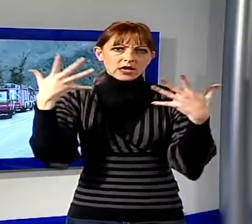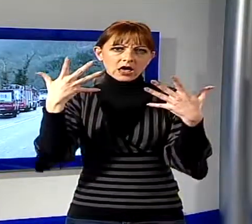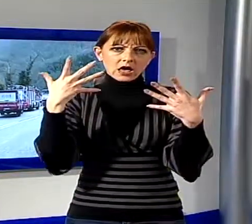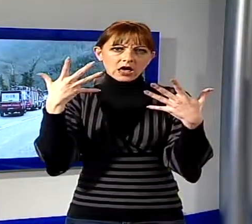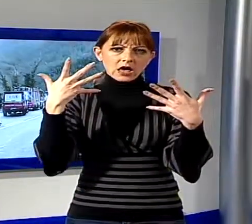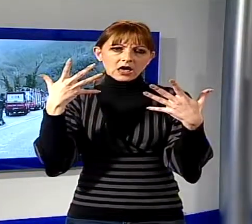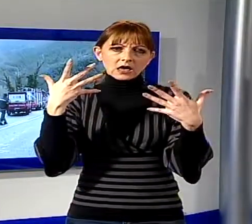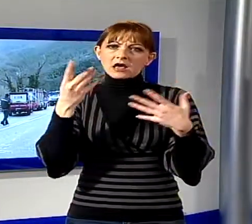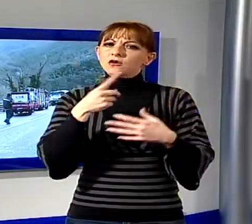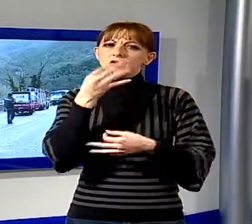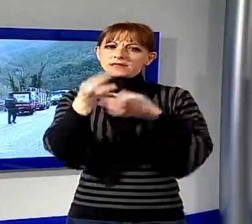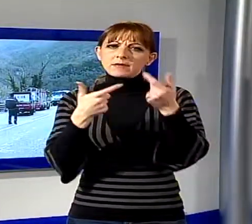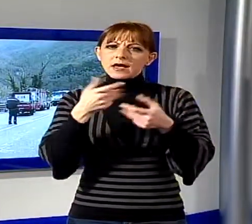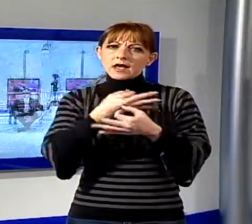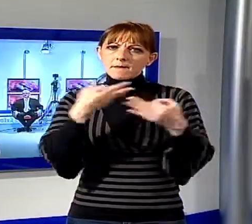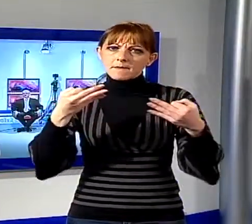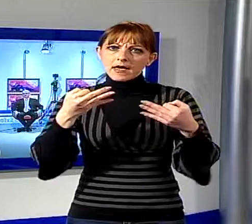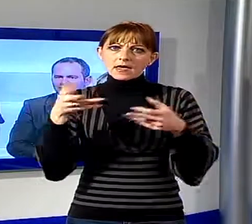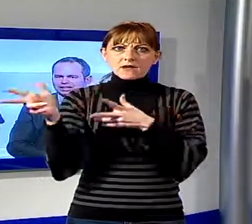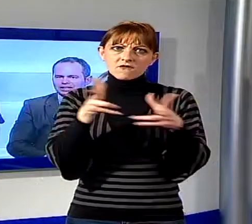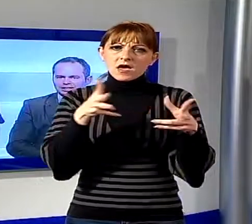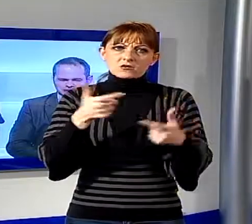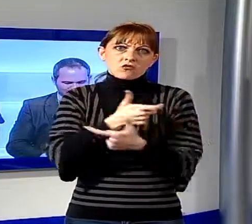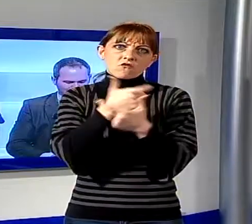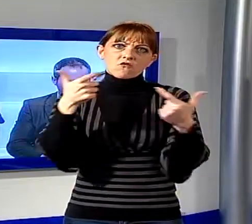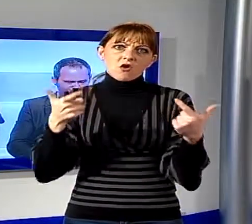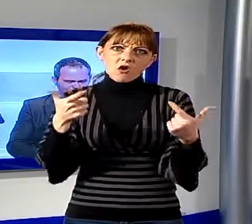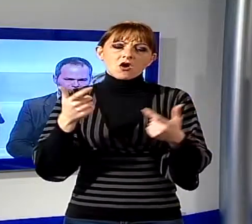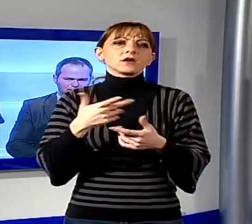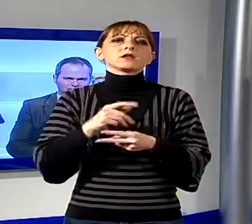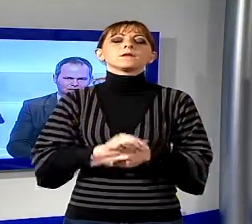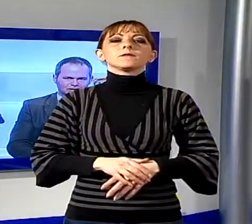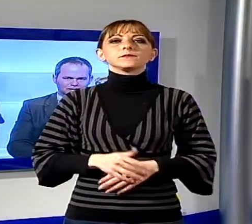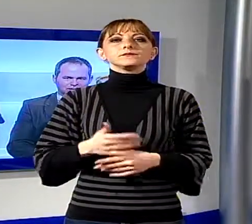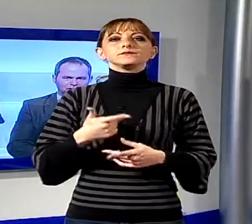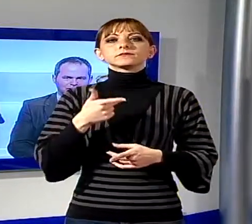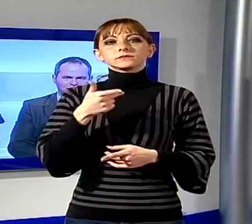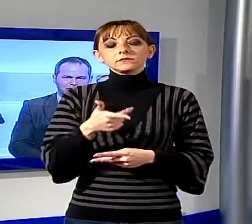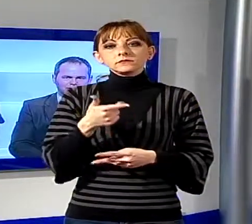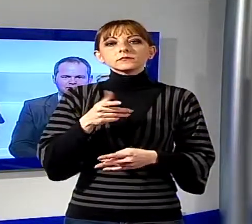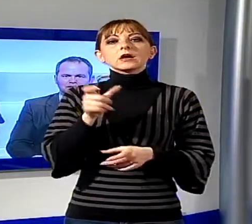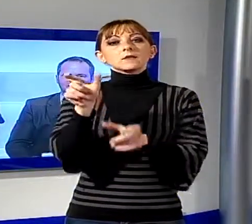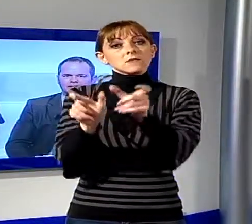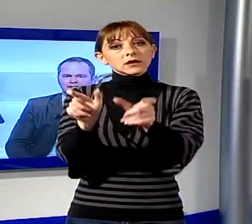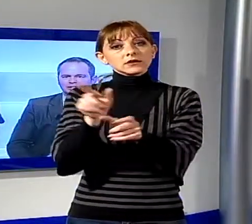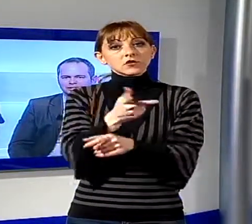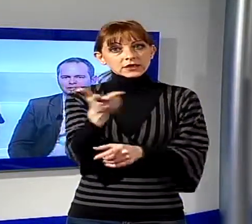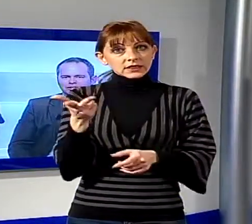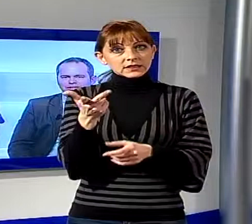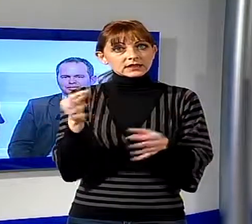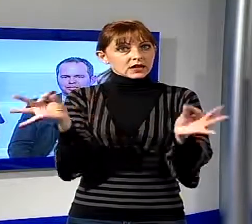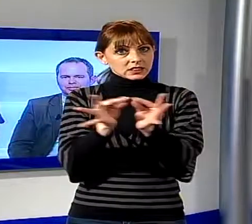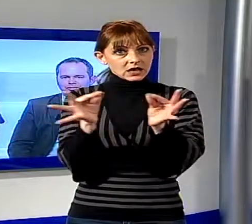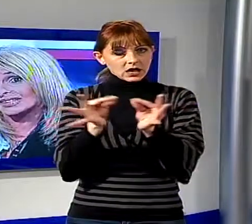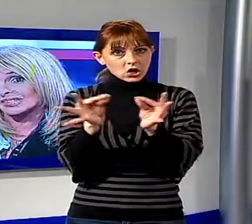sistema di previsione e di comunicazione delle stesse agli enti locali, pur nella consapevolezza della difficoltà di prevedere eventi